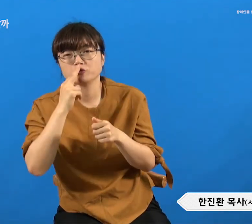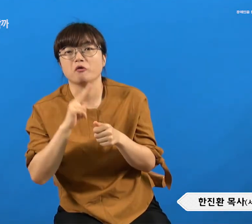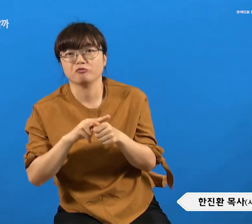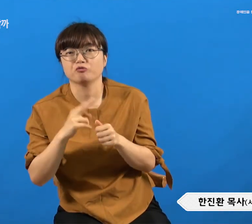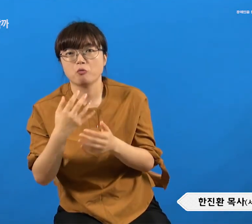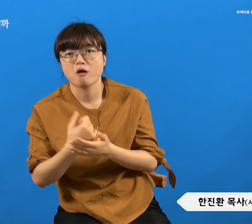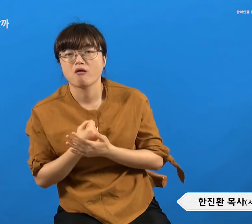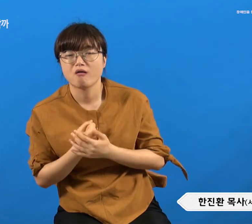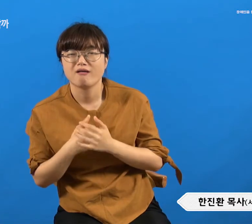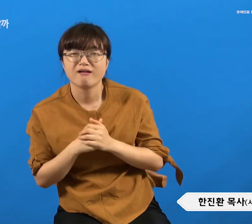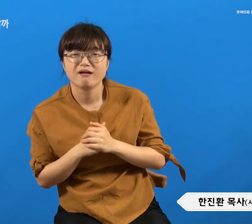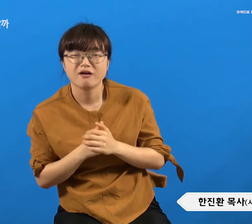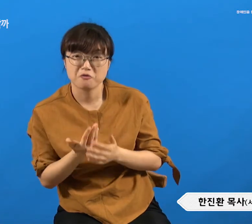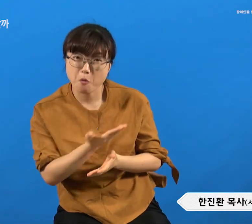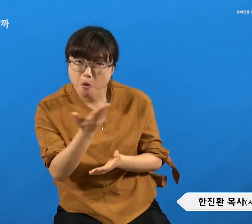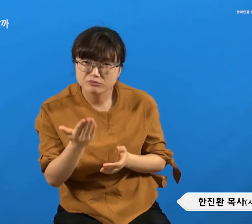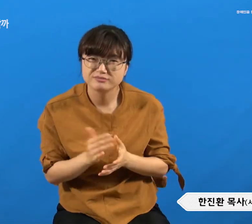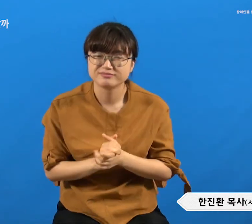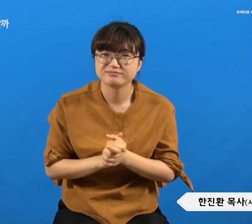여러분,